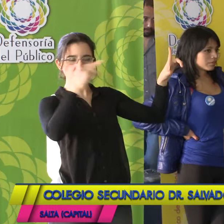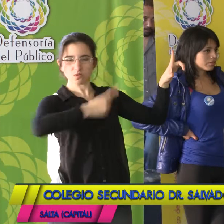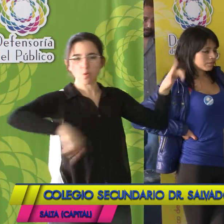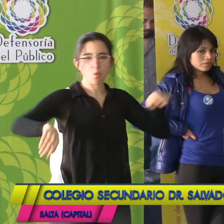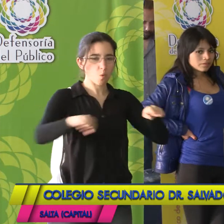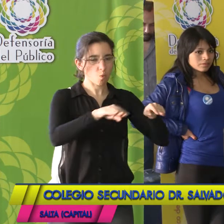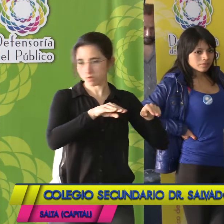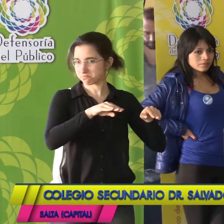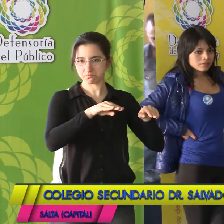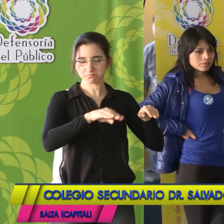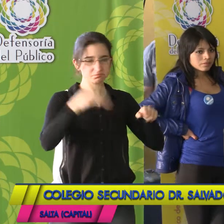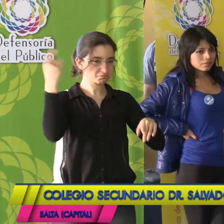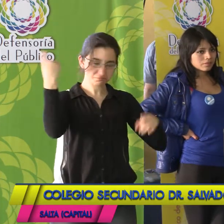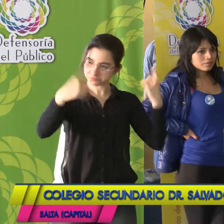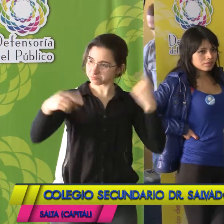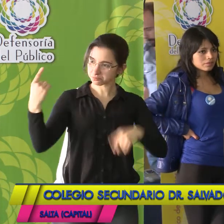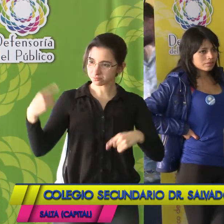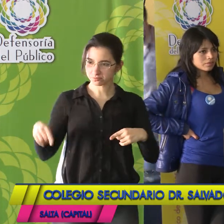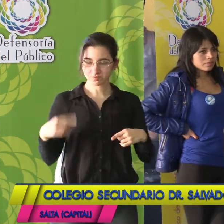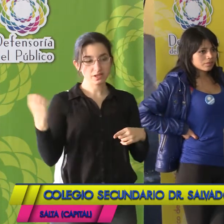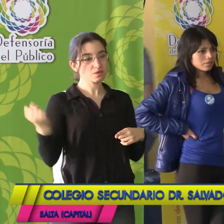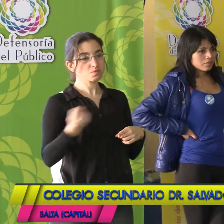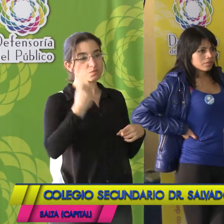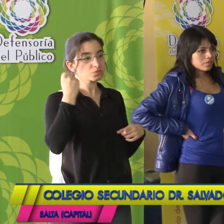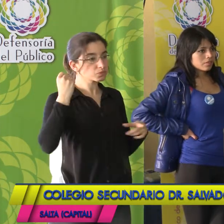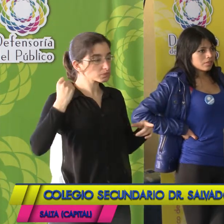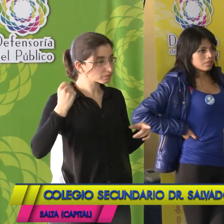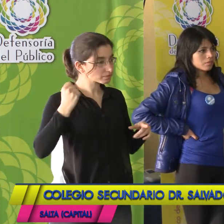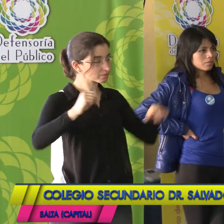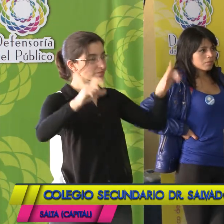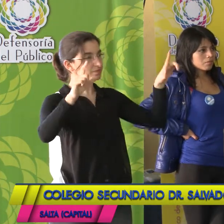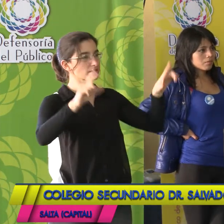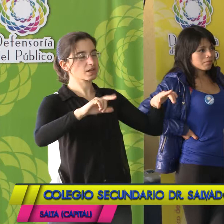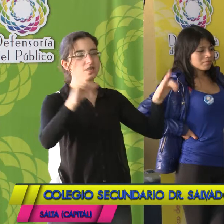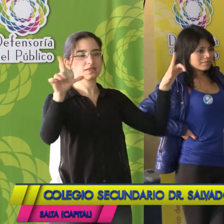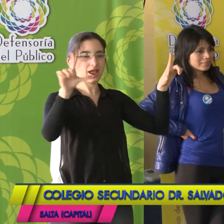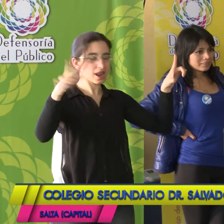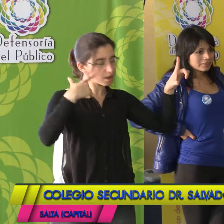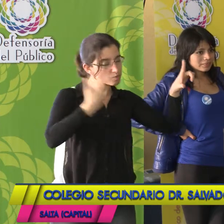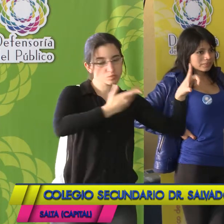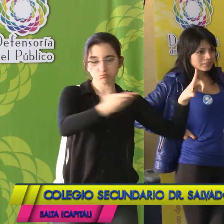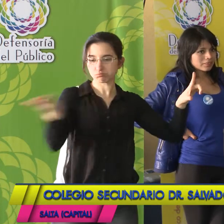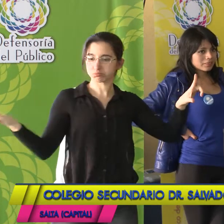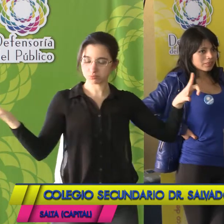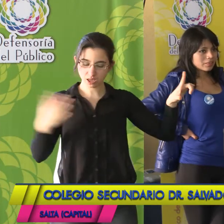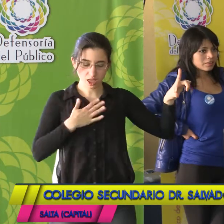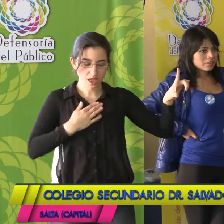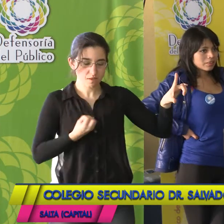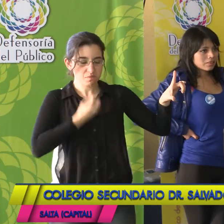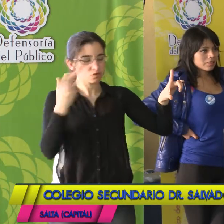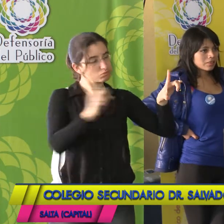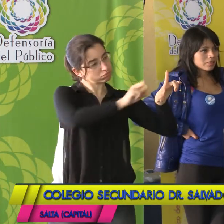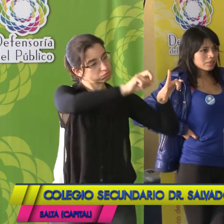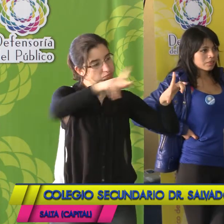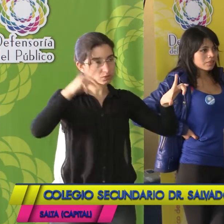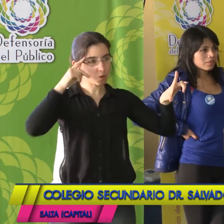iguales. Estaría bueno que nos den un espacio en las redes públicas para poder expresarnos, opinar,